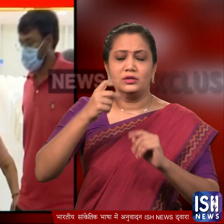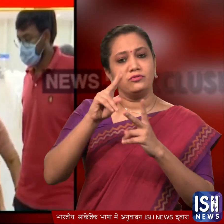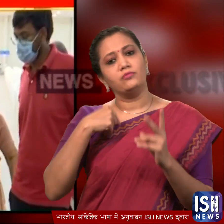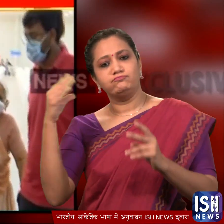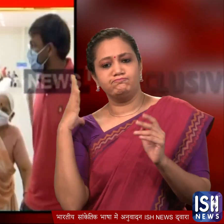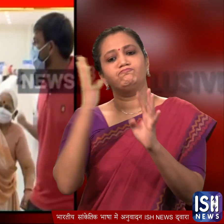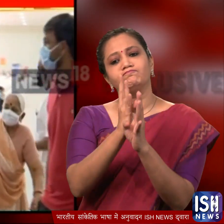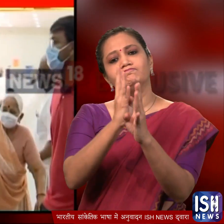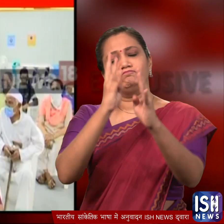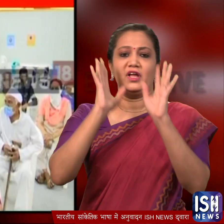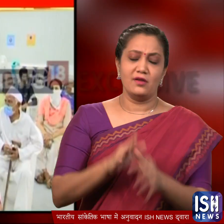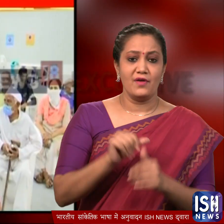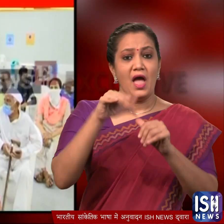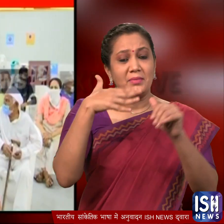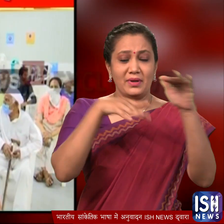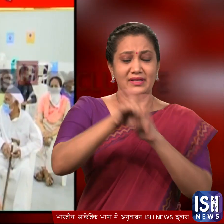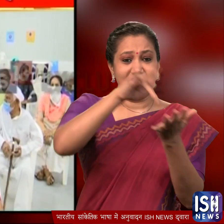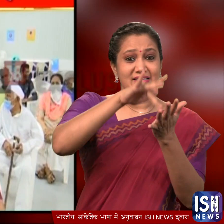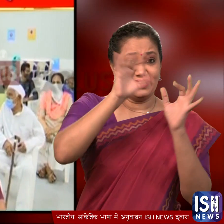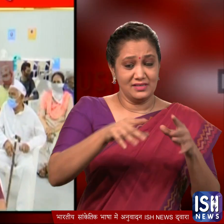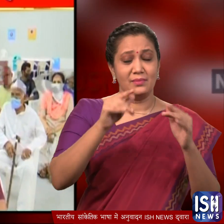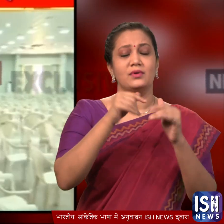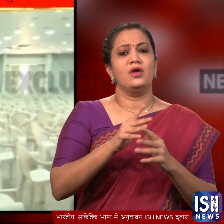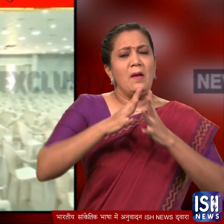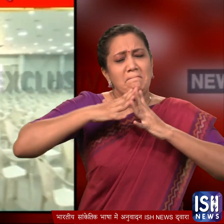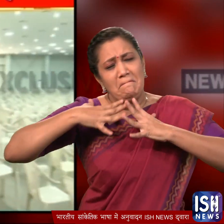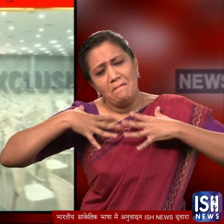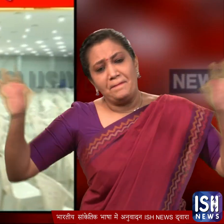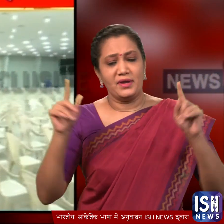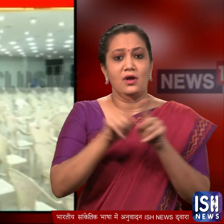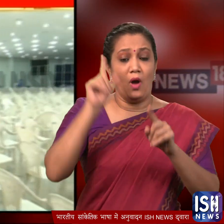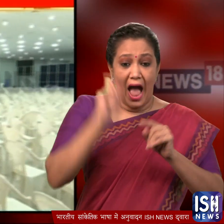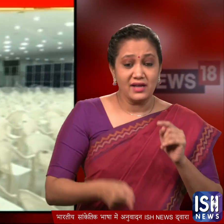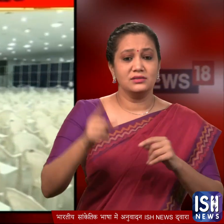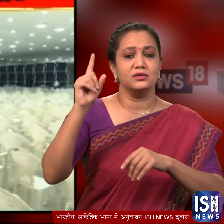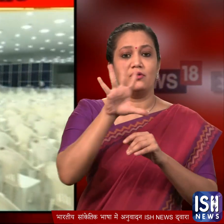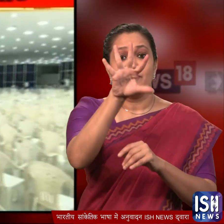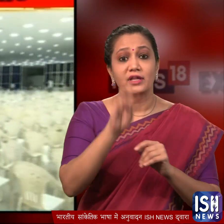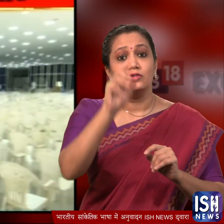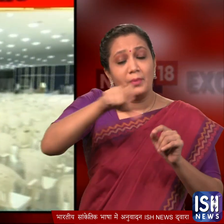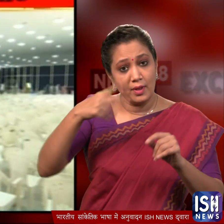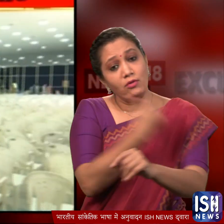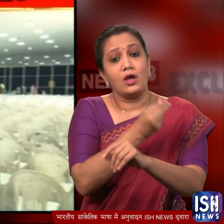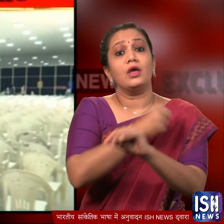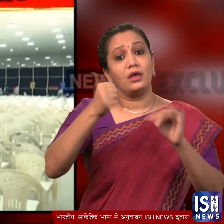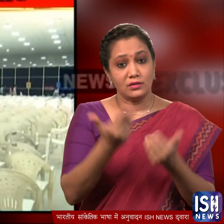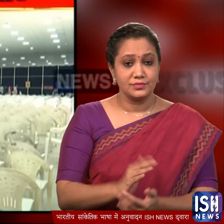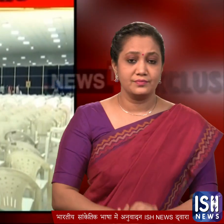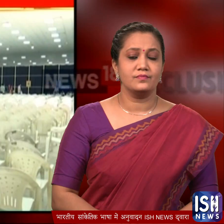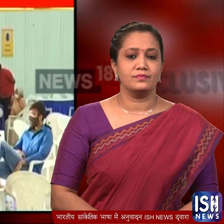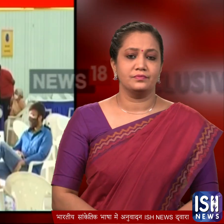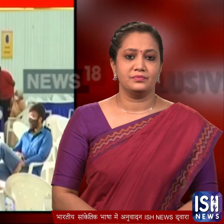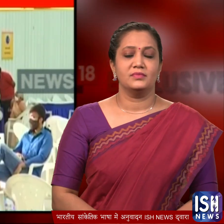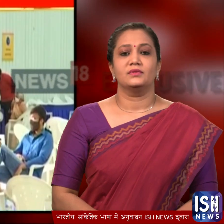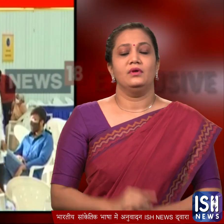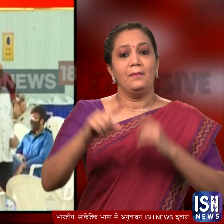अपनी बारी का इंतजार करते दिखे। अहमदाबाद में बना ये वैक्सीनेशन सेंटर इतना बड़ा है कि यहाँ एक ही बार में 5000 लोगों को कोरोना का टीका लगाया जा सकता